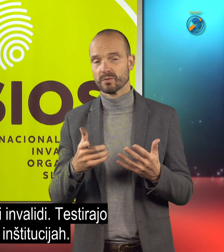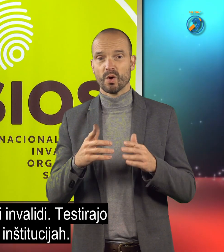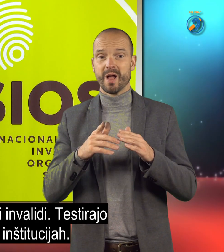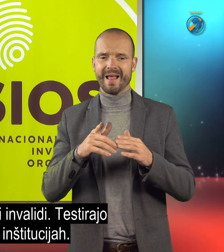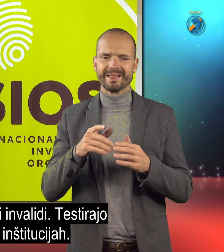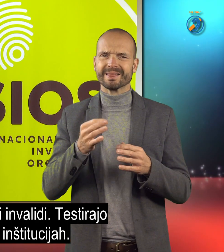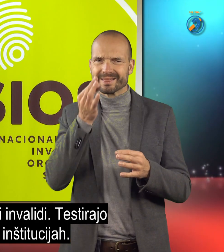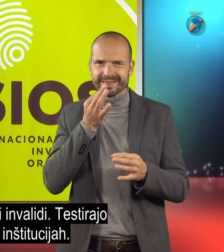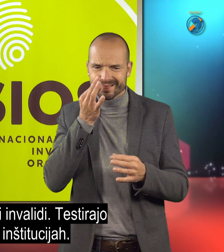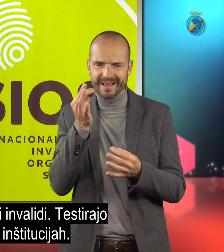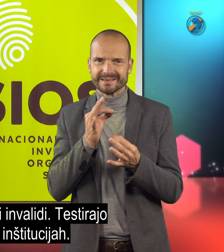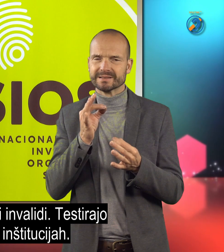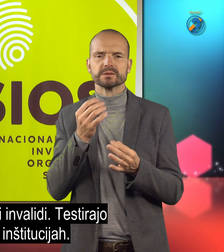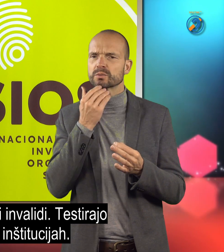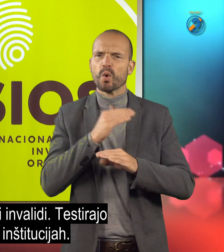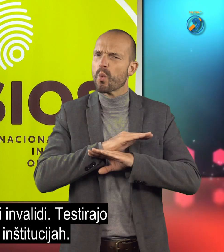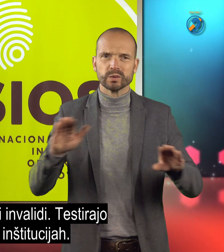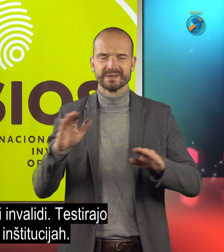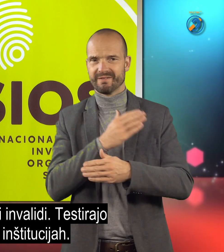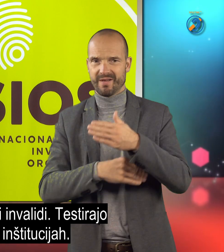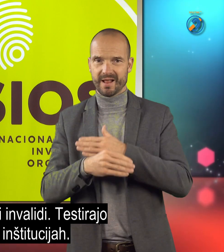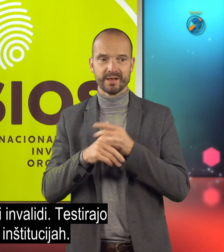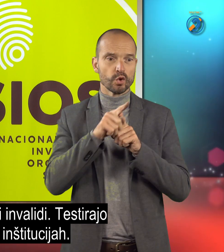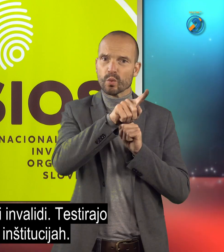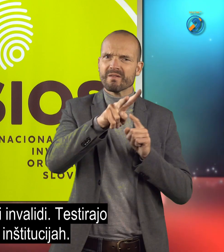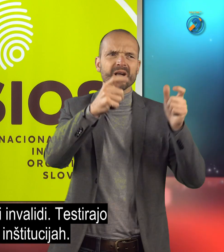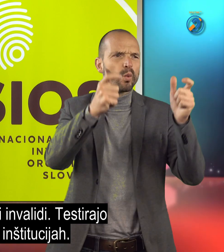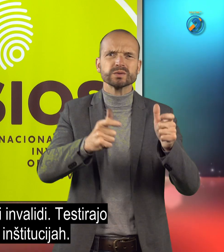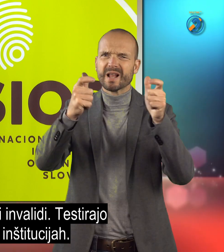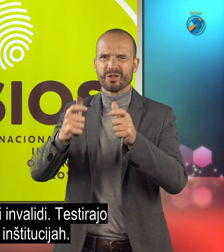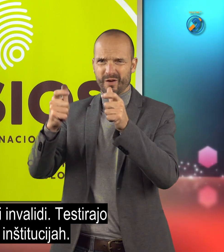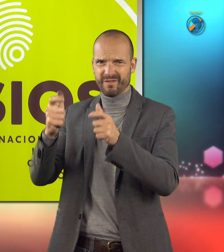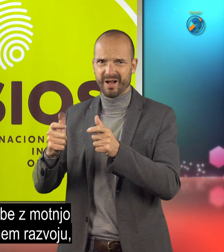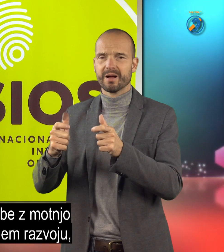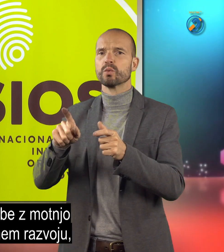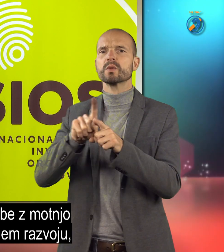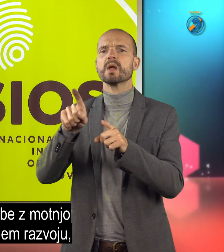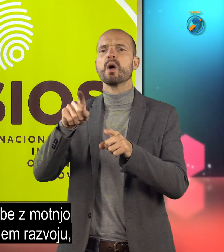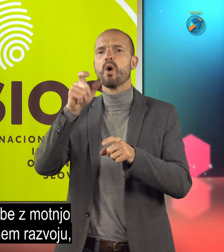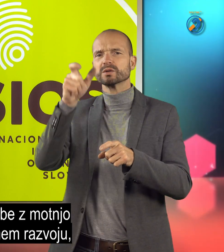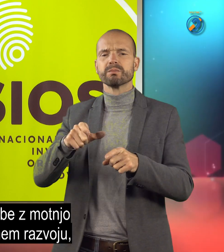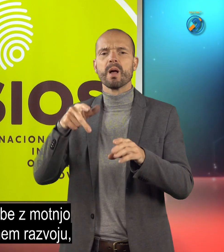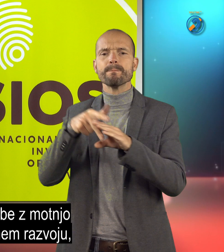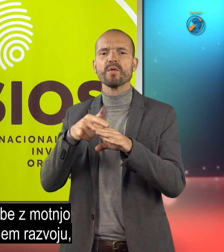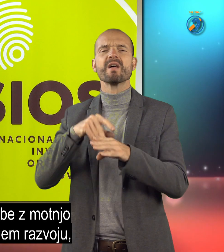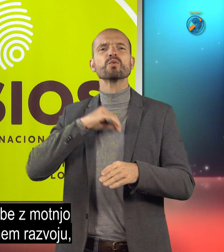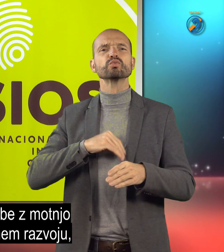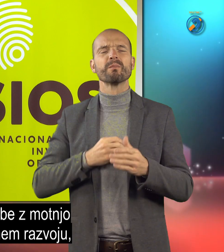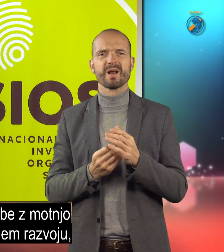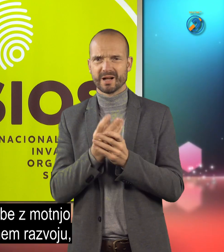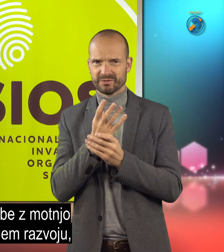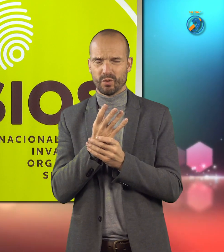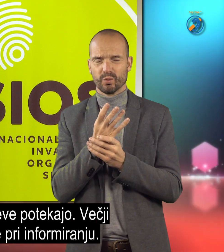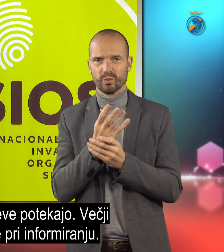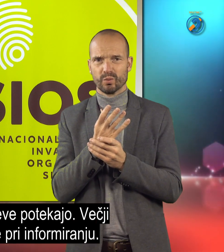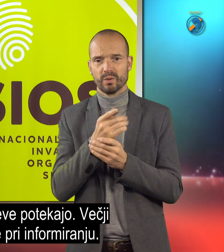Testirajo se seveda vsi invalidi, testirajo se tudi seveda v inštitucijah, testirajo se tudi osebe z motnjo duševnim razvojem, tudi